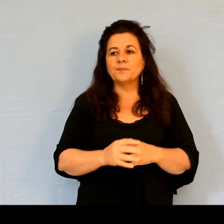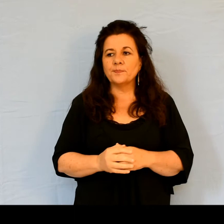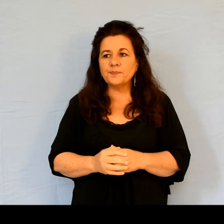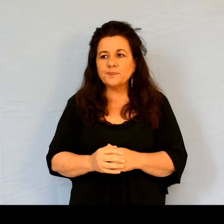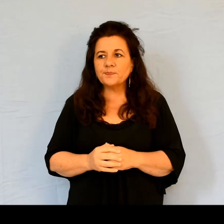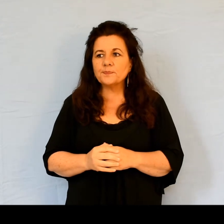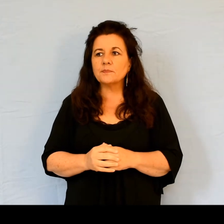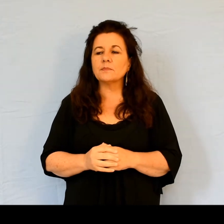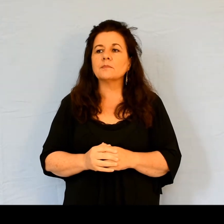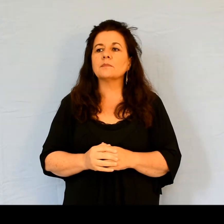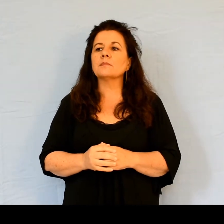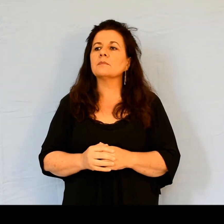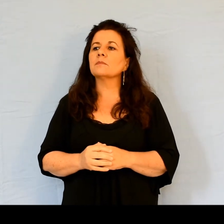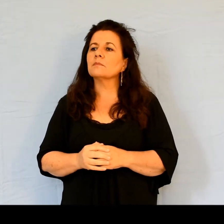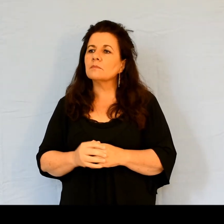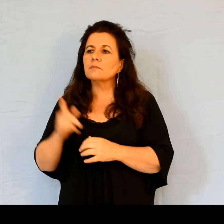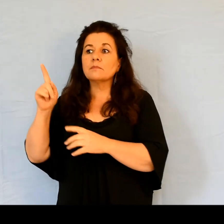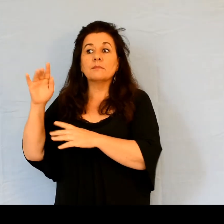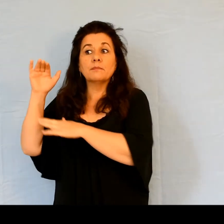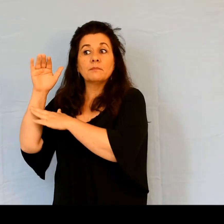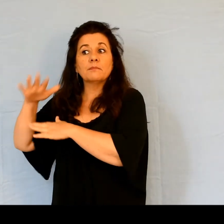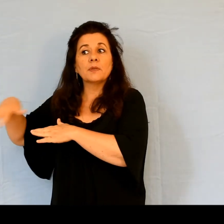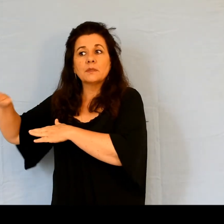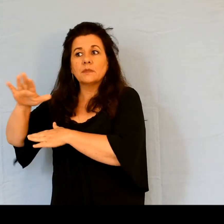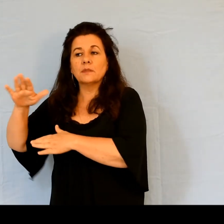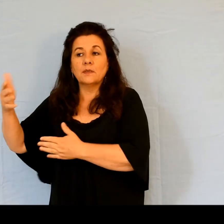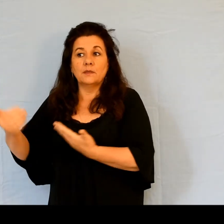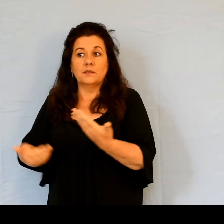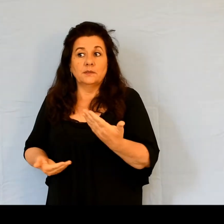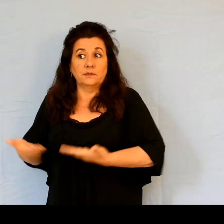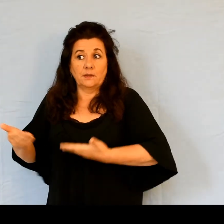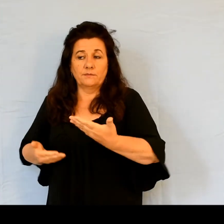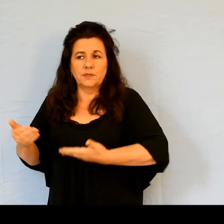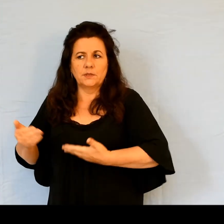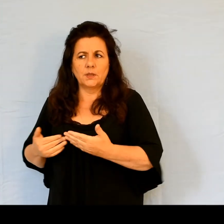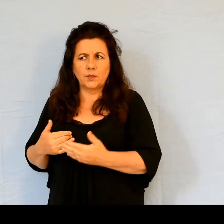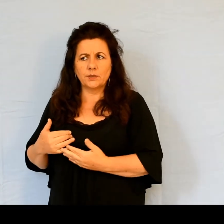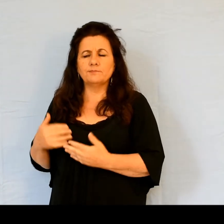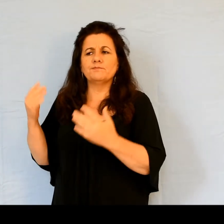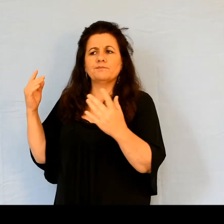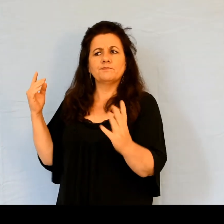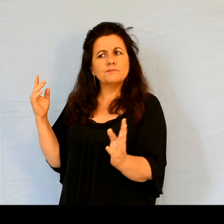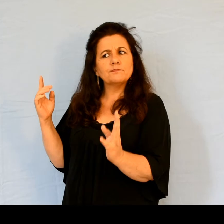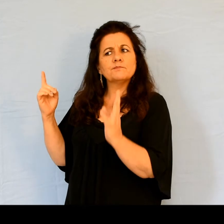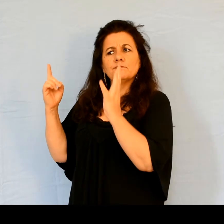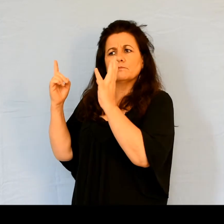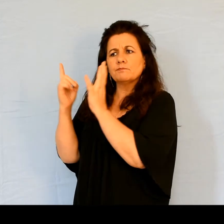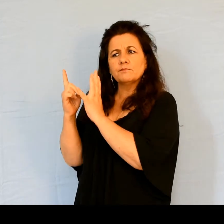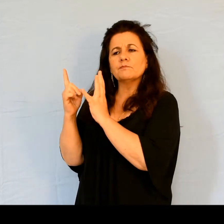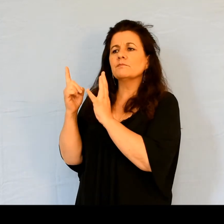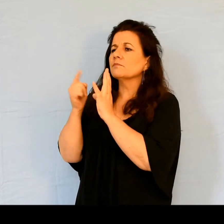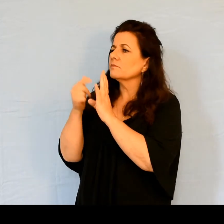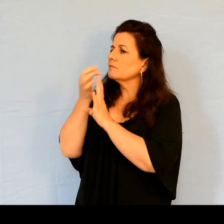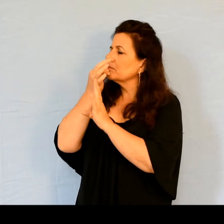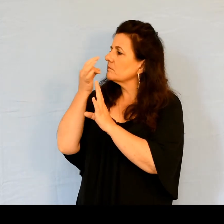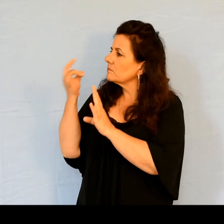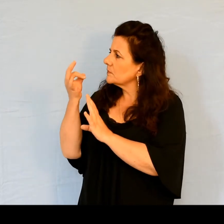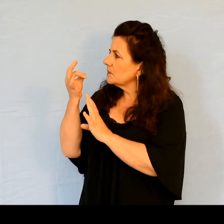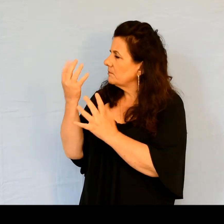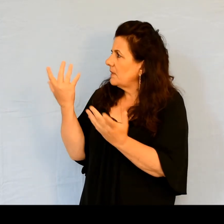Les serviteurs du maître vinrent lui dire « Seigneur, n'est-ce pas du